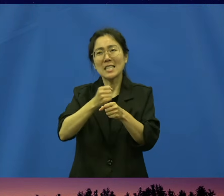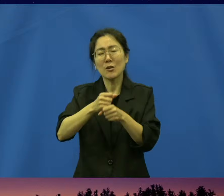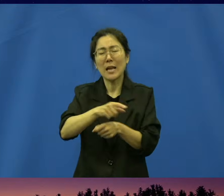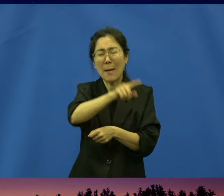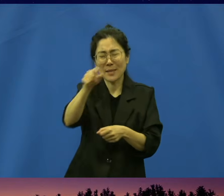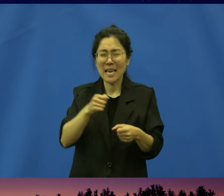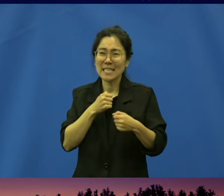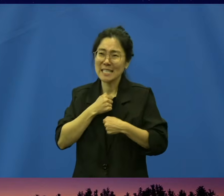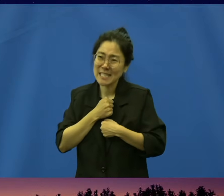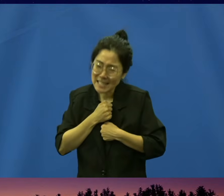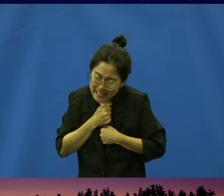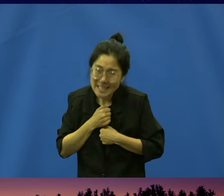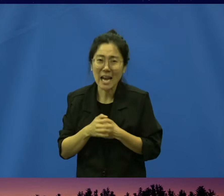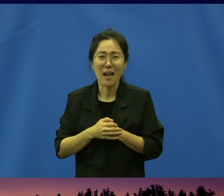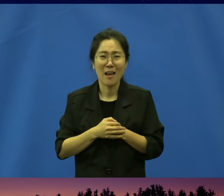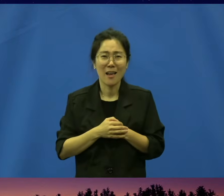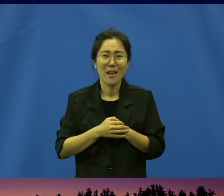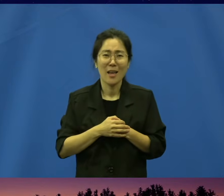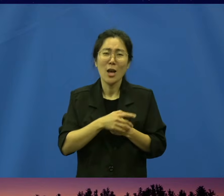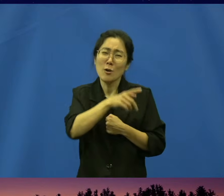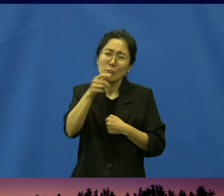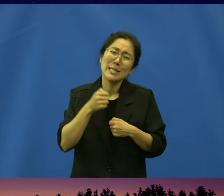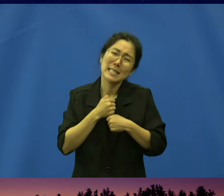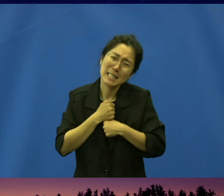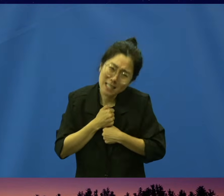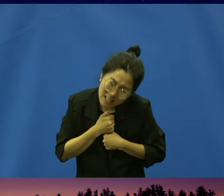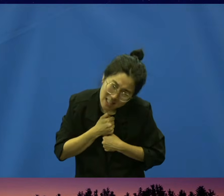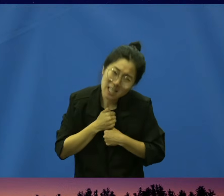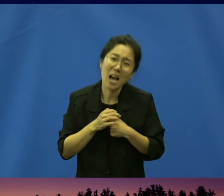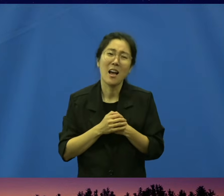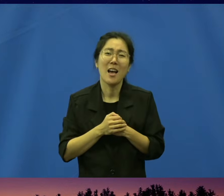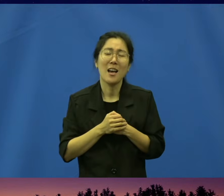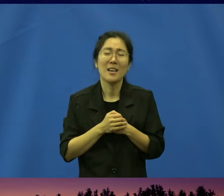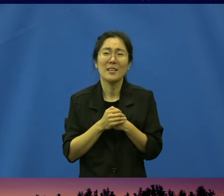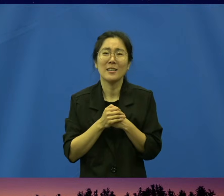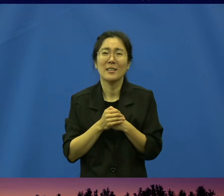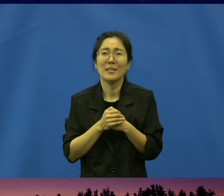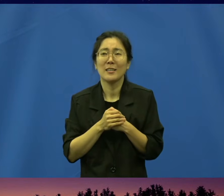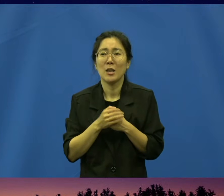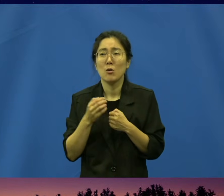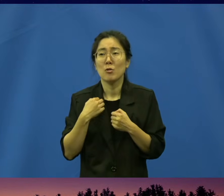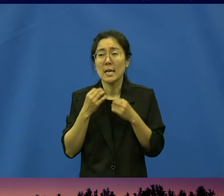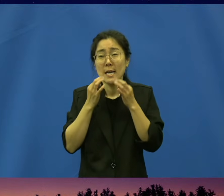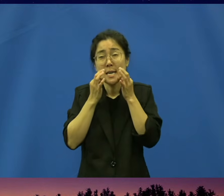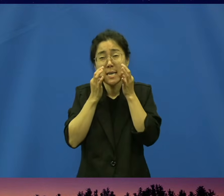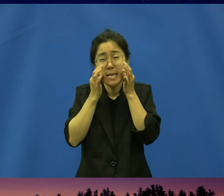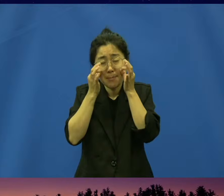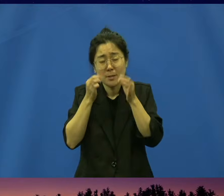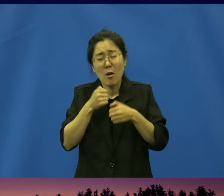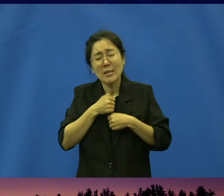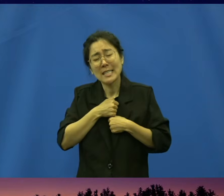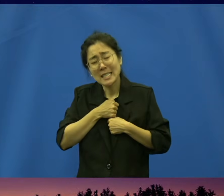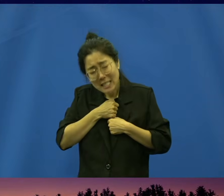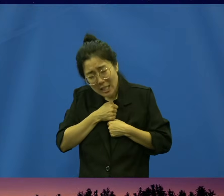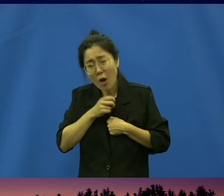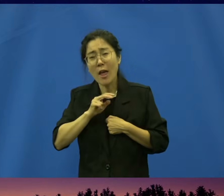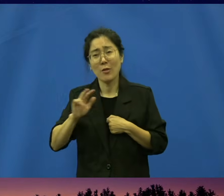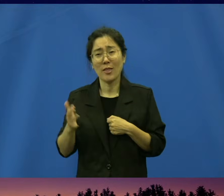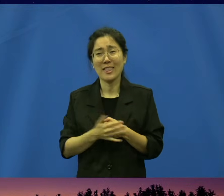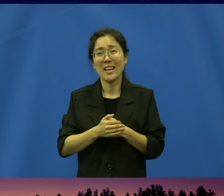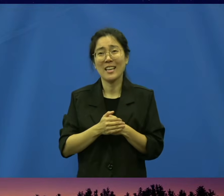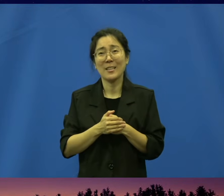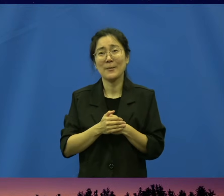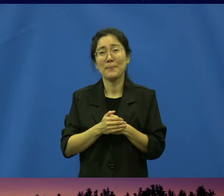에베소 교회를 권면했습니다. 왜 힘써 지켜야 되냐? 그는 우리가 힘써 지켜야 할 모든 것을 다 가지고 있기 때문에 그렇습니다.